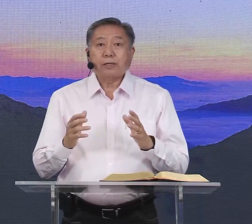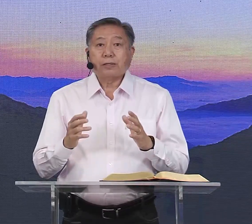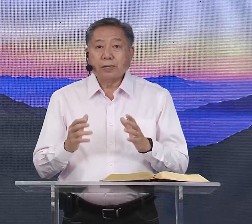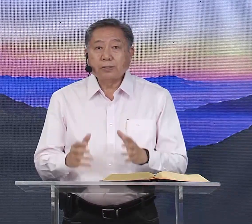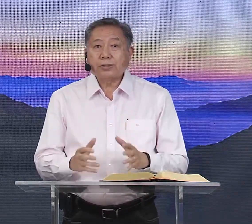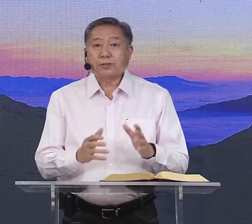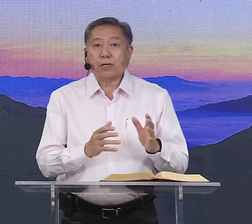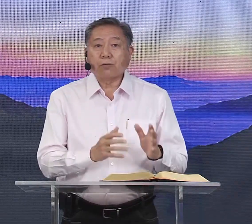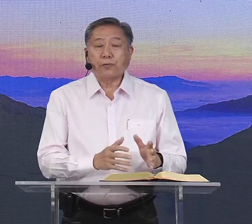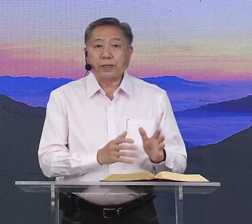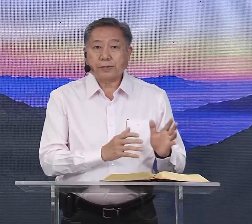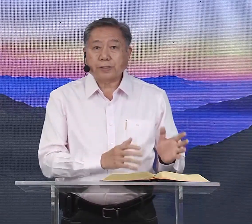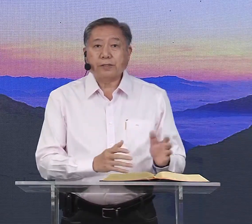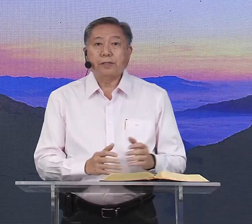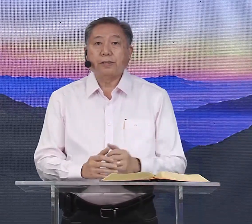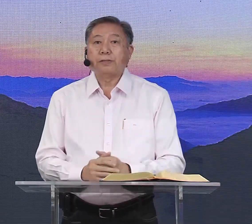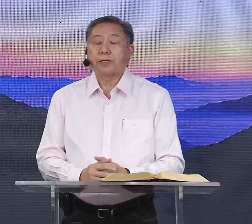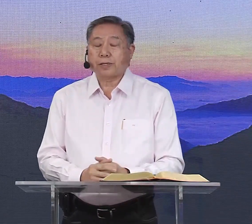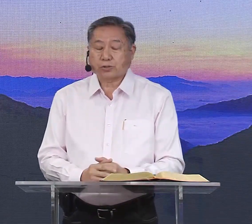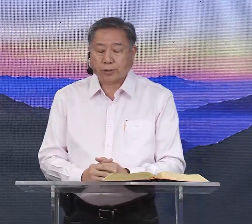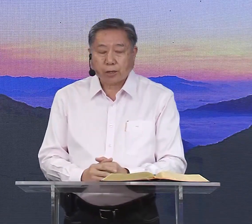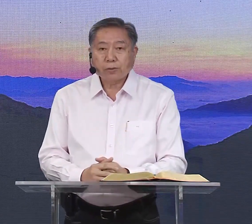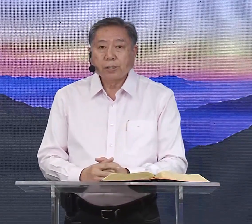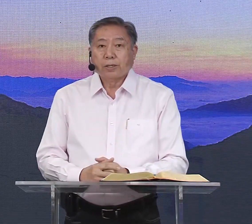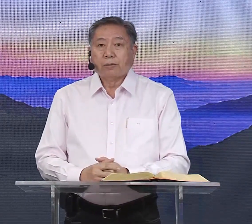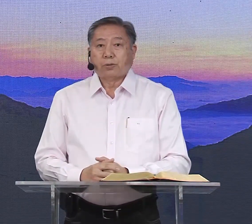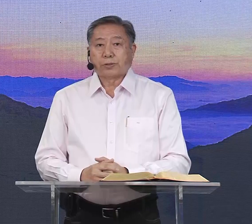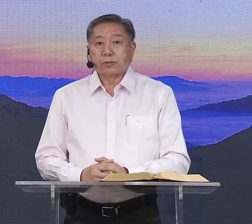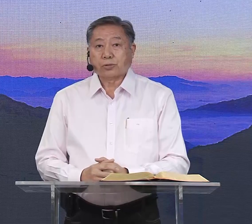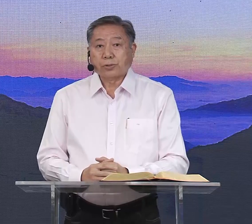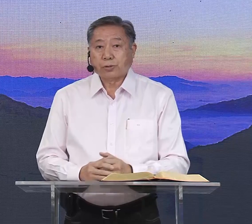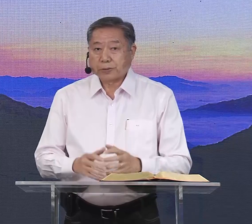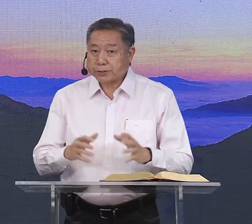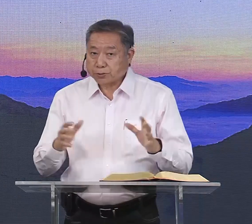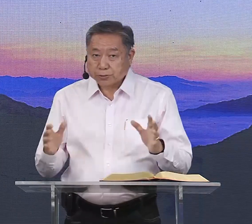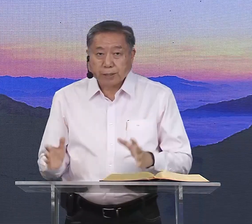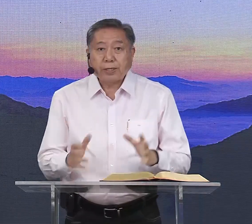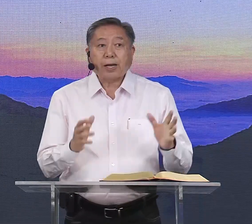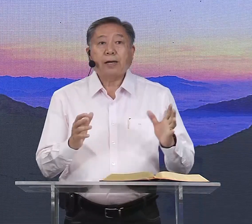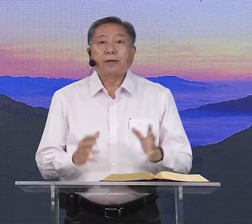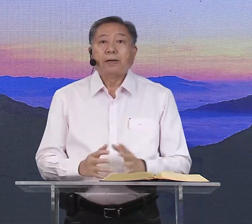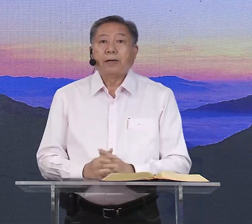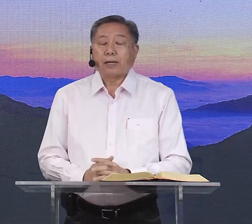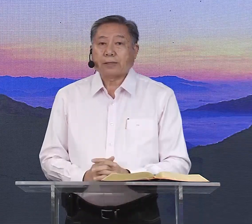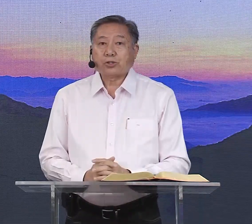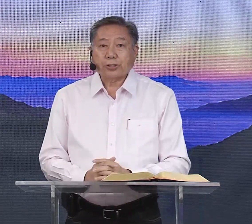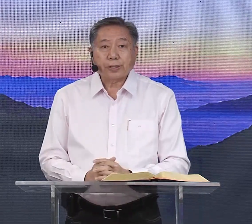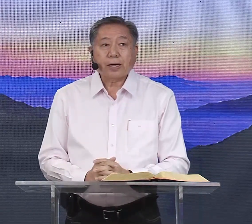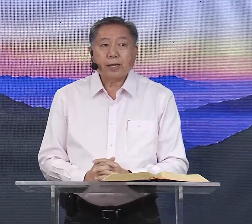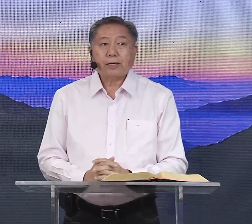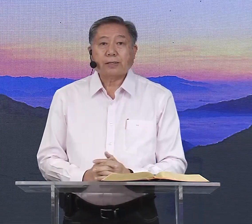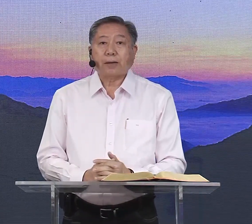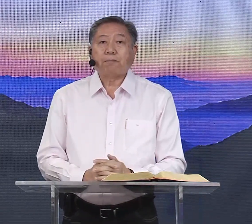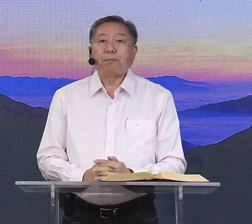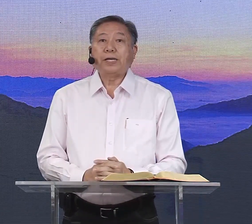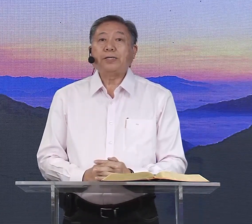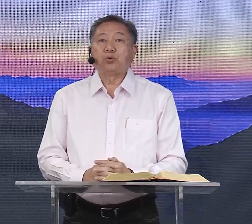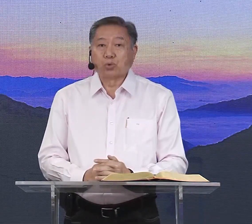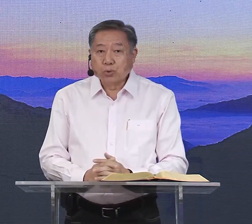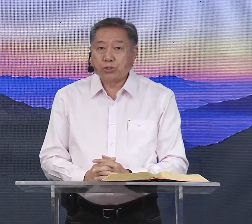mensagem antes da conferência internacional, portanto eu preciso terminar até chegar